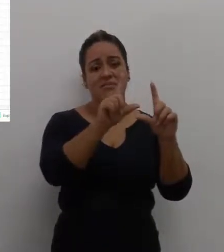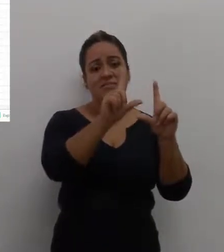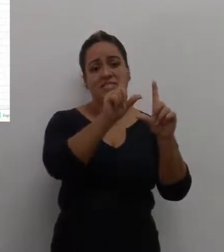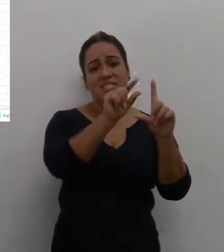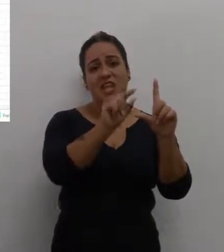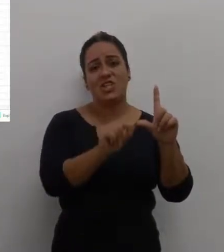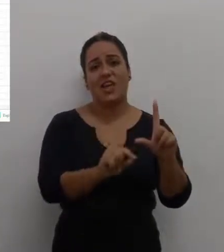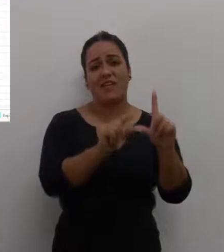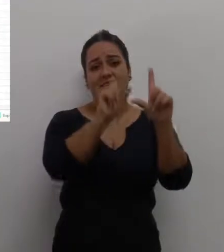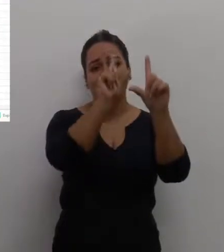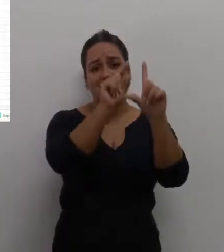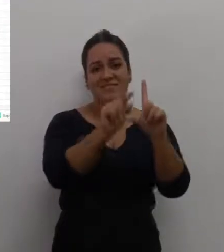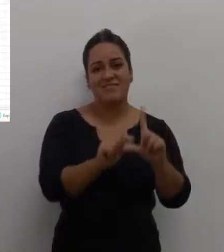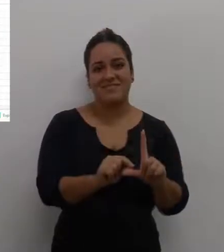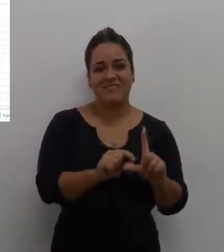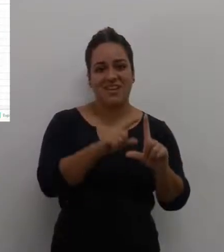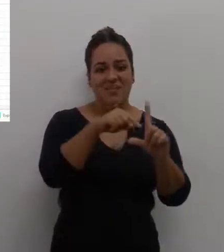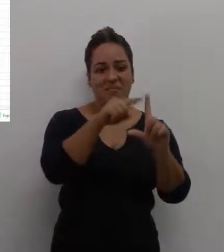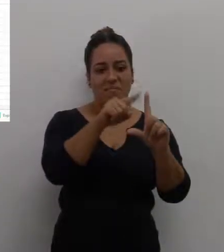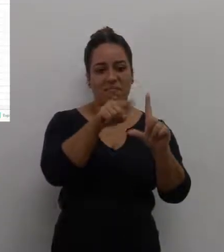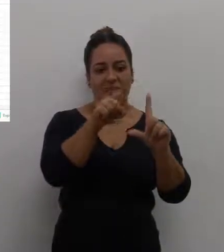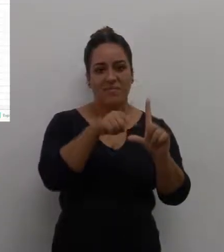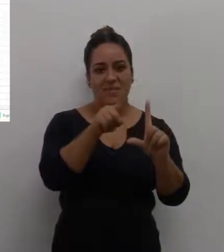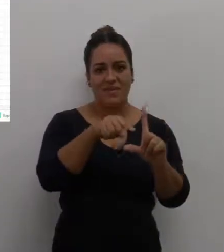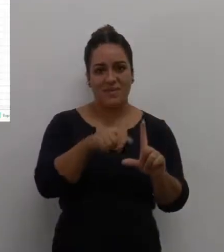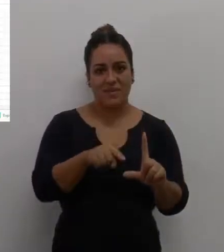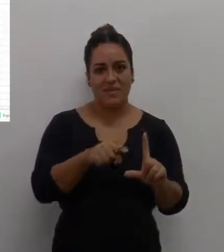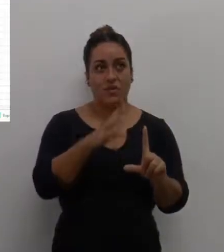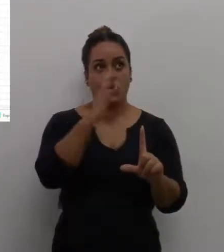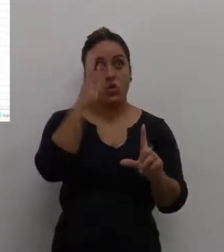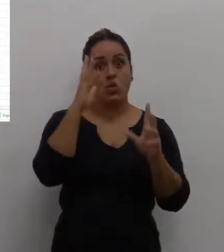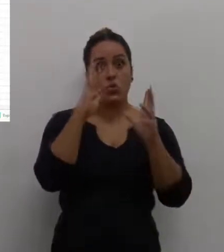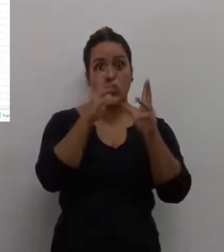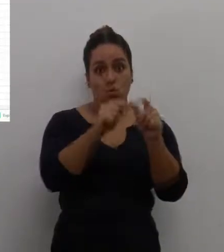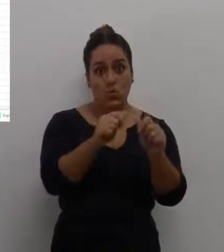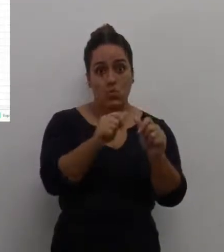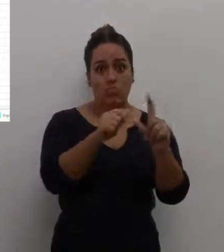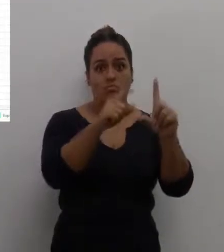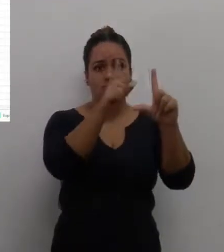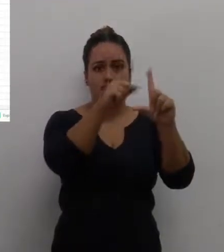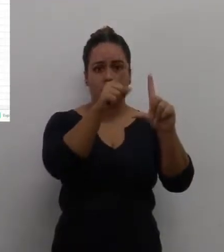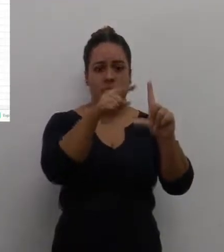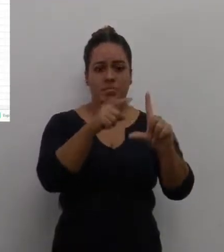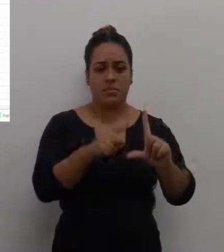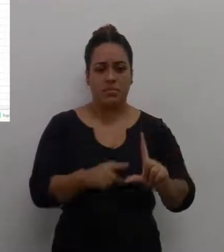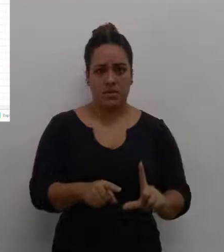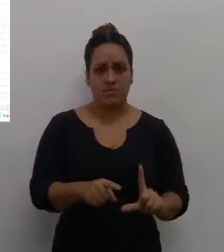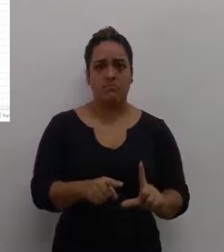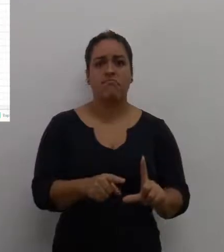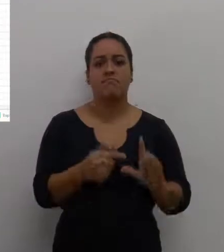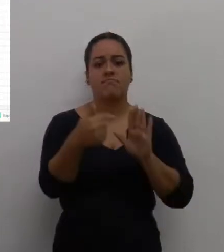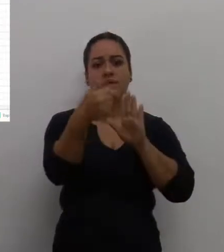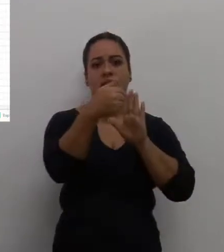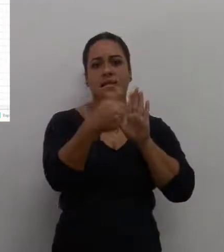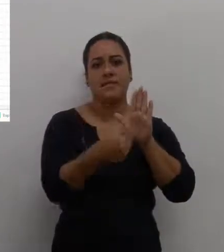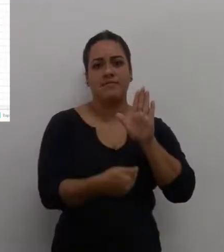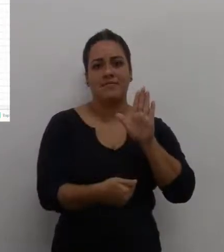certo? Vou clicar ali. Todas as opções estão selecionadas. As opções são os itens desse